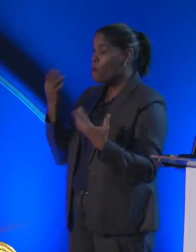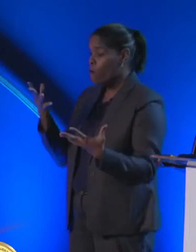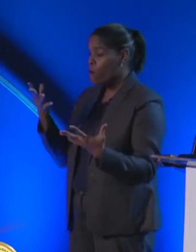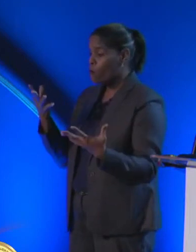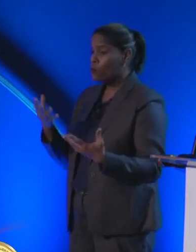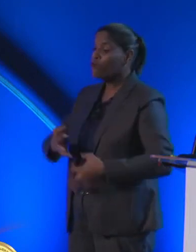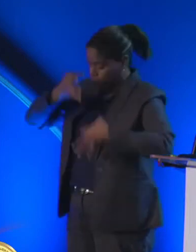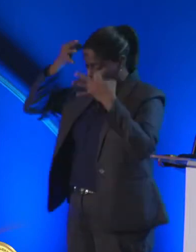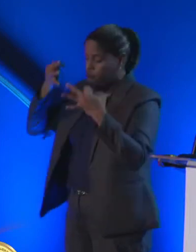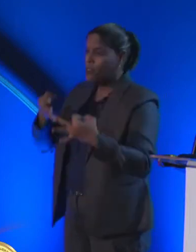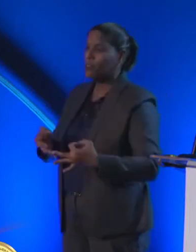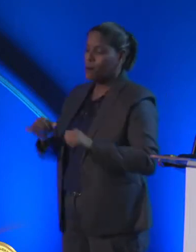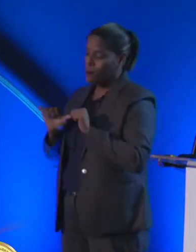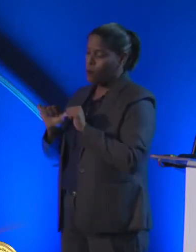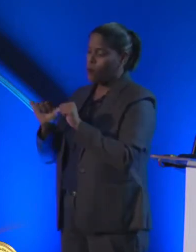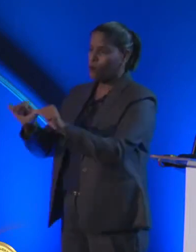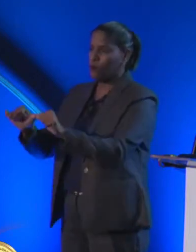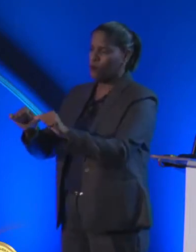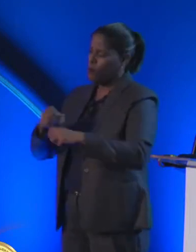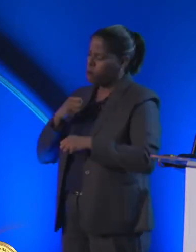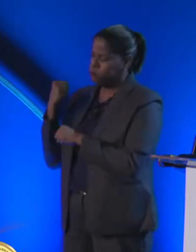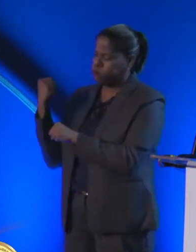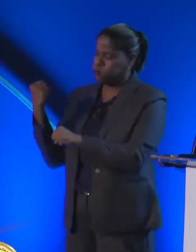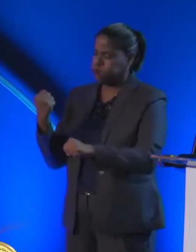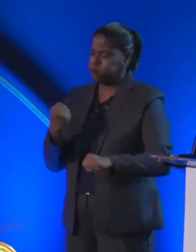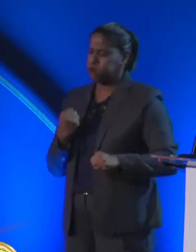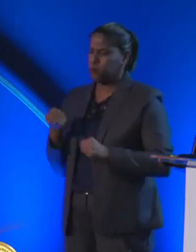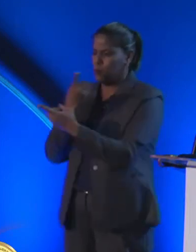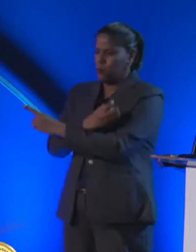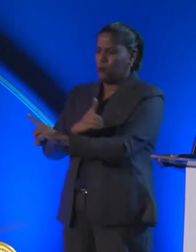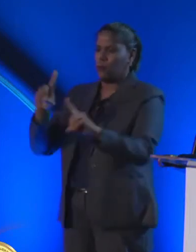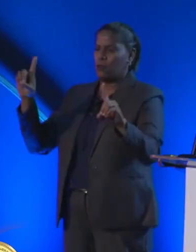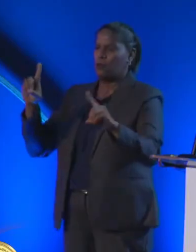decidir para seguir consolidando nuestra